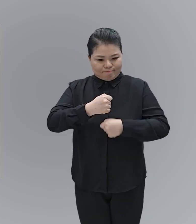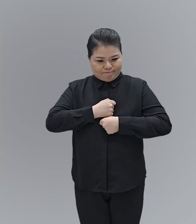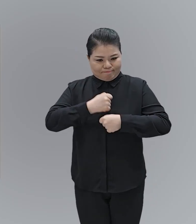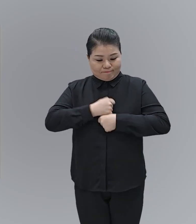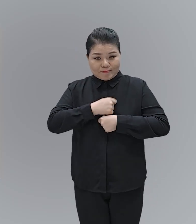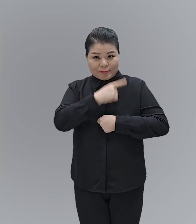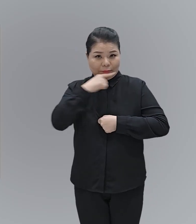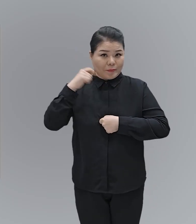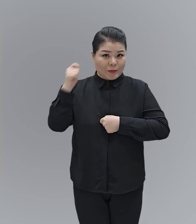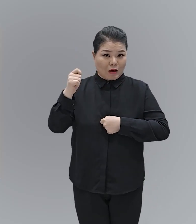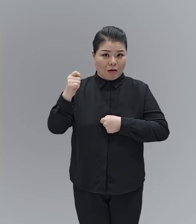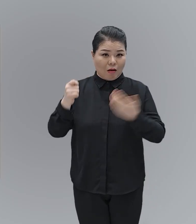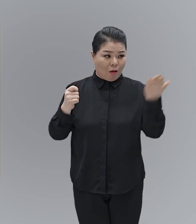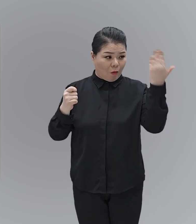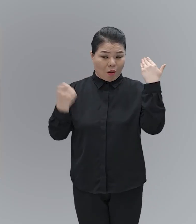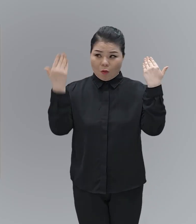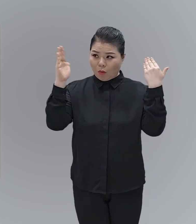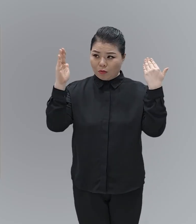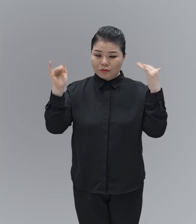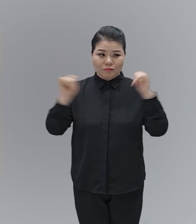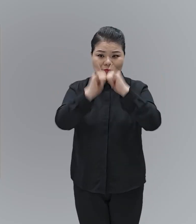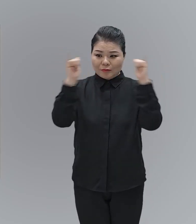우리 시대와 크게 다르지 않은 이야기.